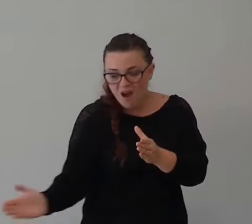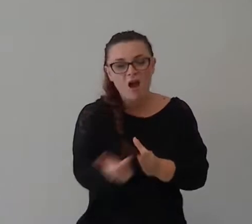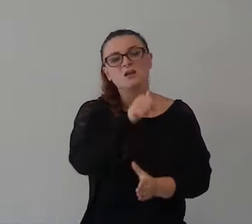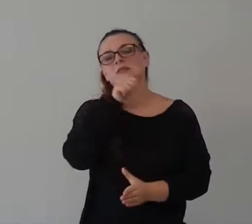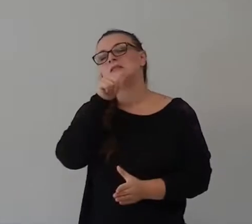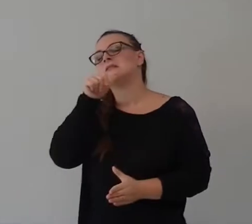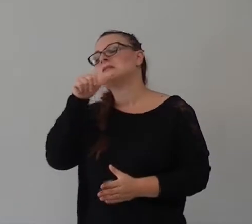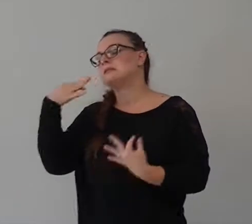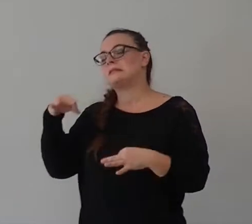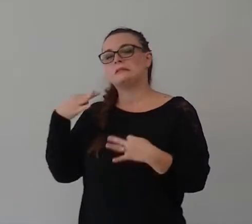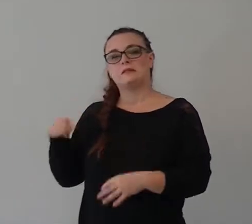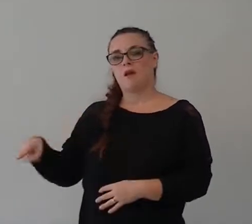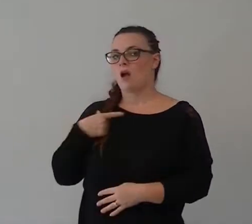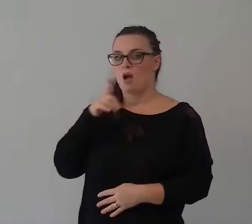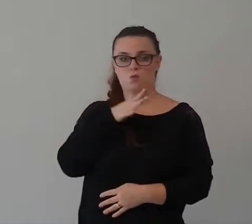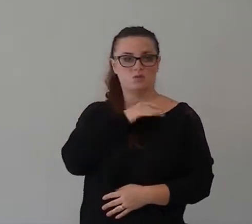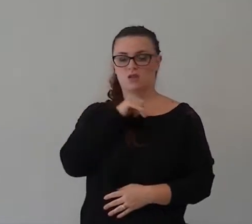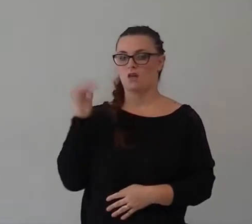orzo.